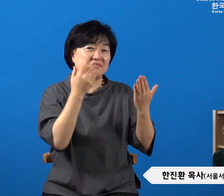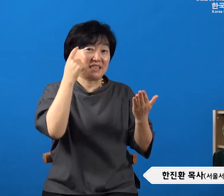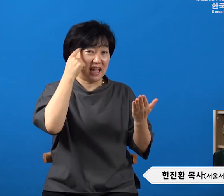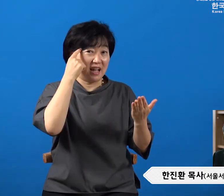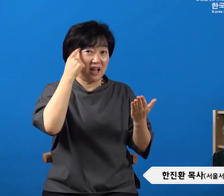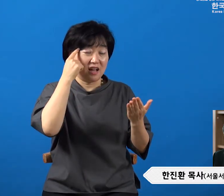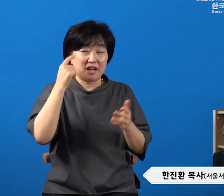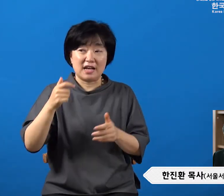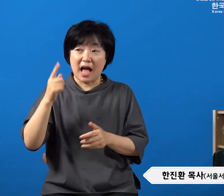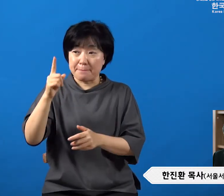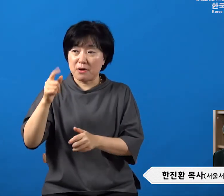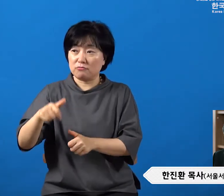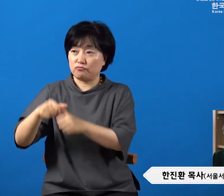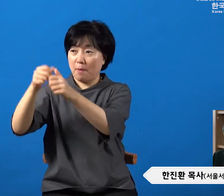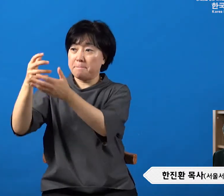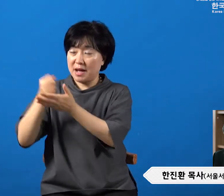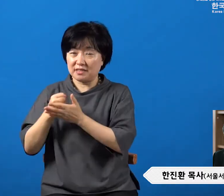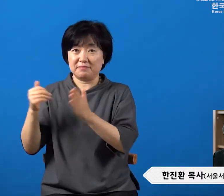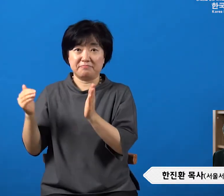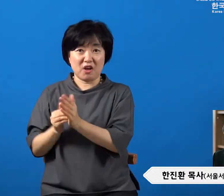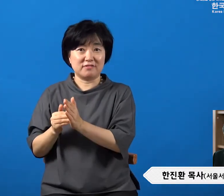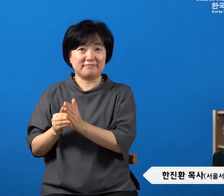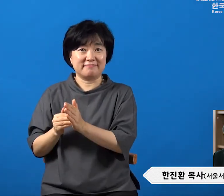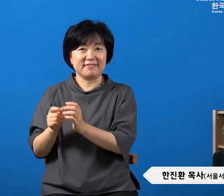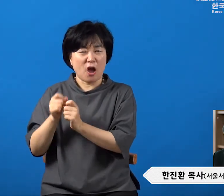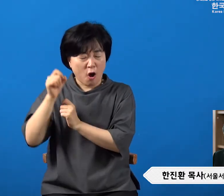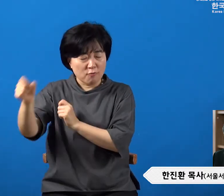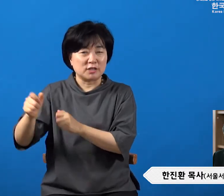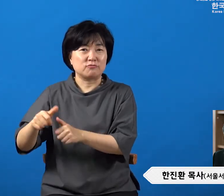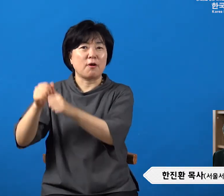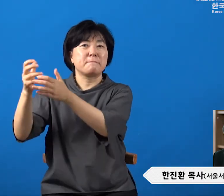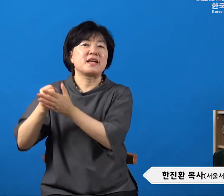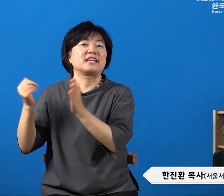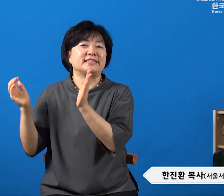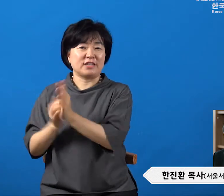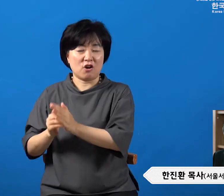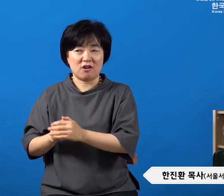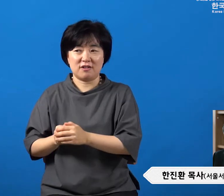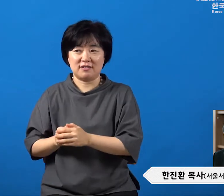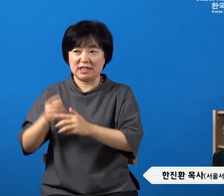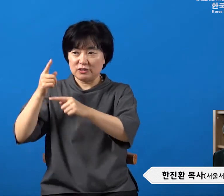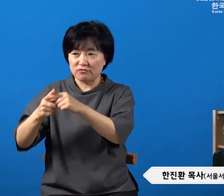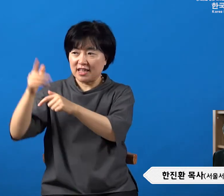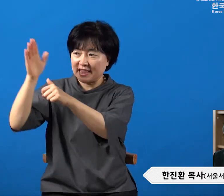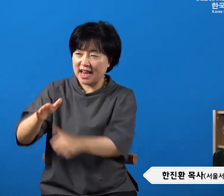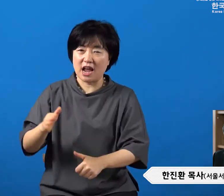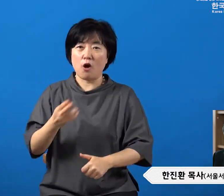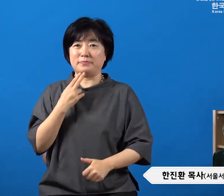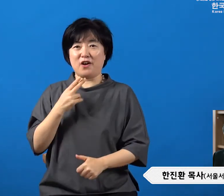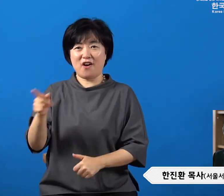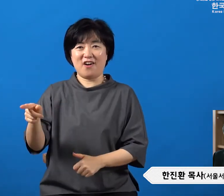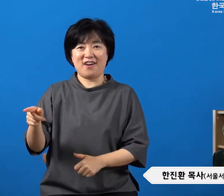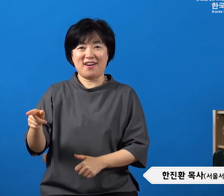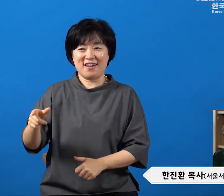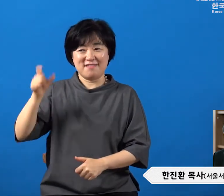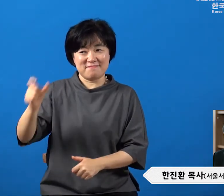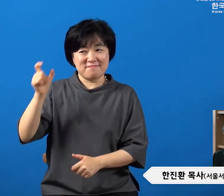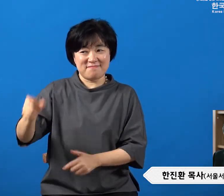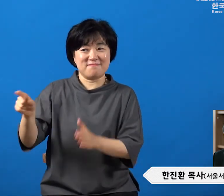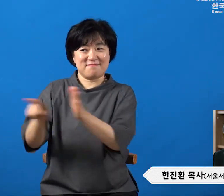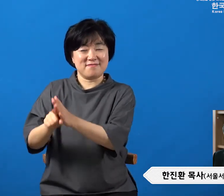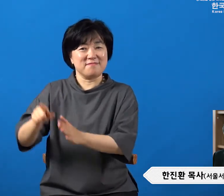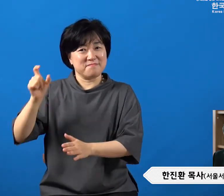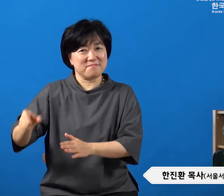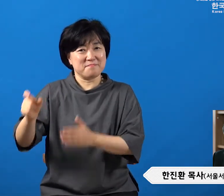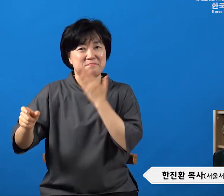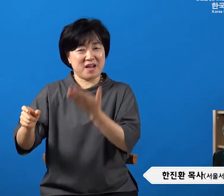한번 구원받으면 영원히 이제 구원받는 거라고 하니까, 도중에 탈락하는 일은 없다고 하니까, 그러니까